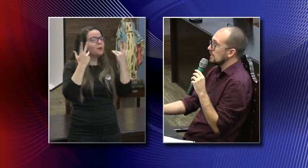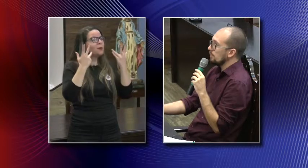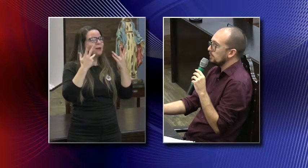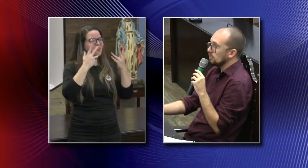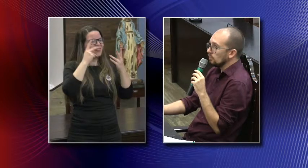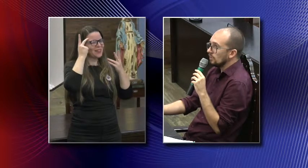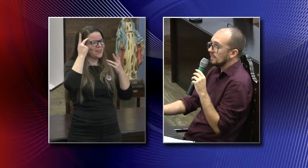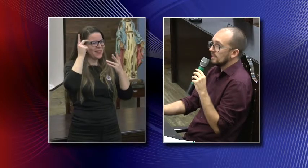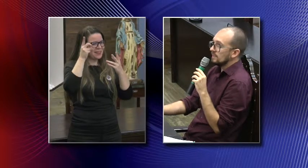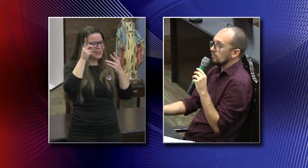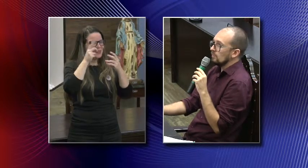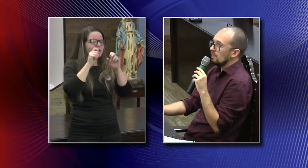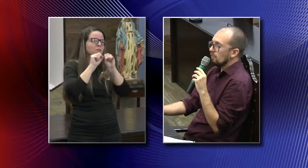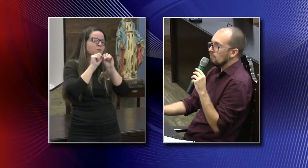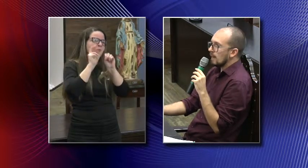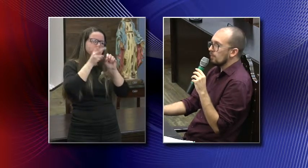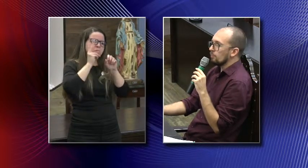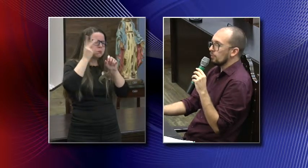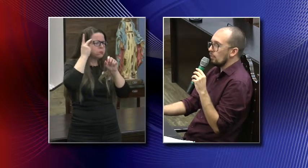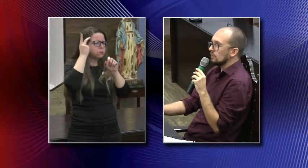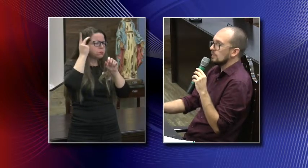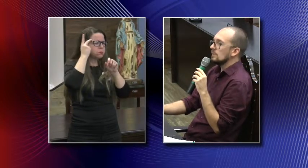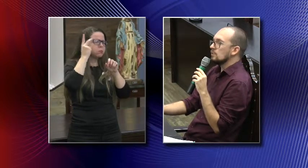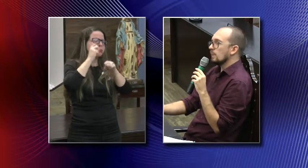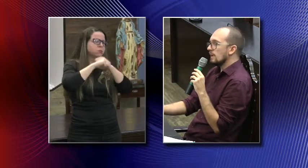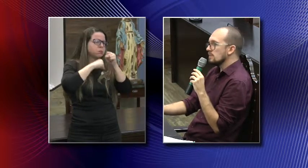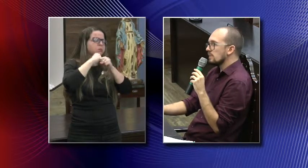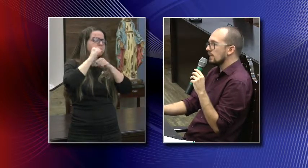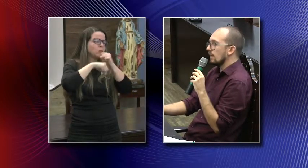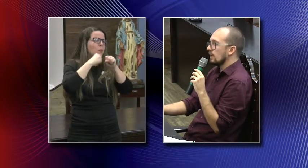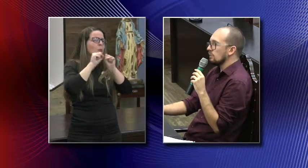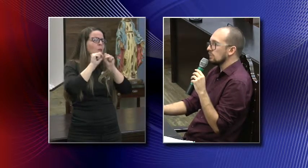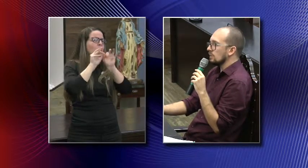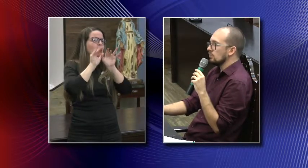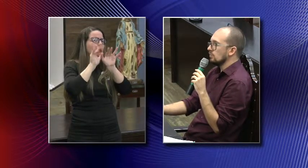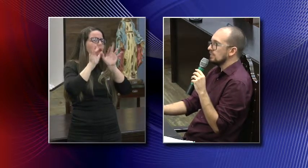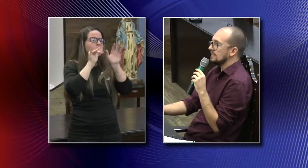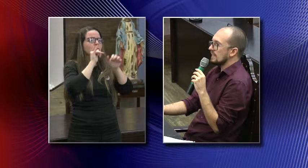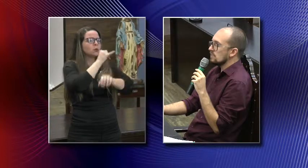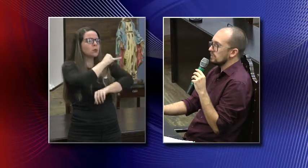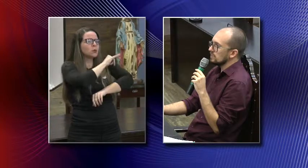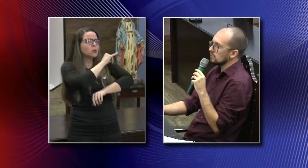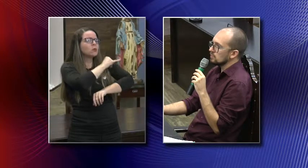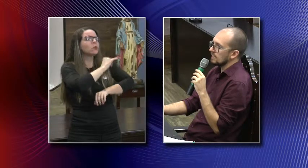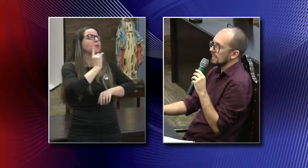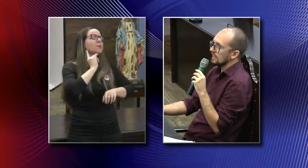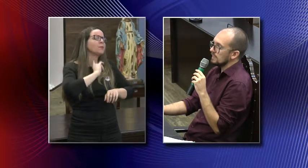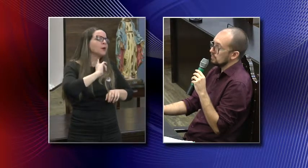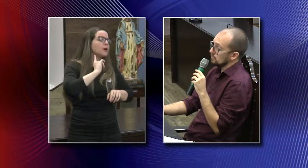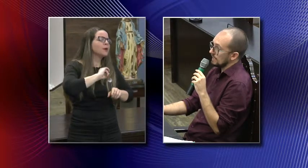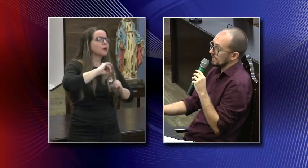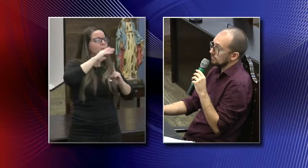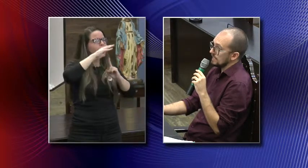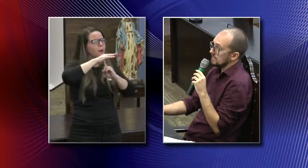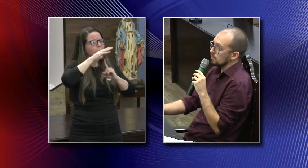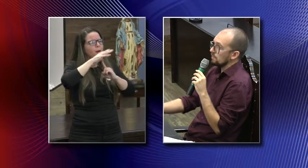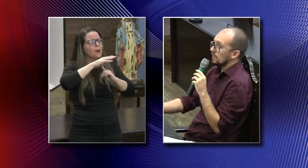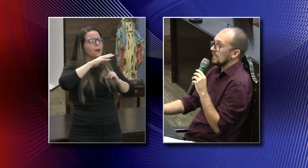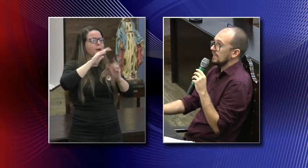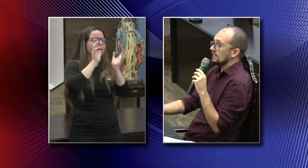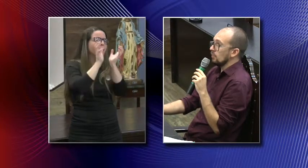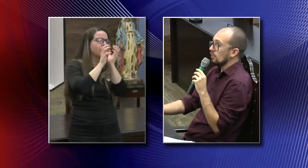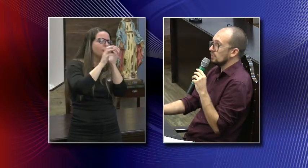repetiu, e se repetiu. Então, foi um marco por conta do primeiro seminário que aconteceu de surdo-cegueira no